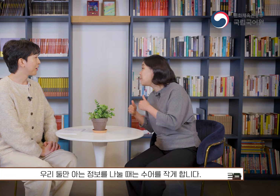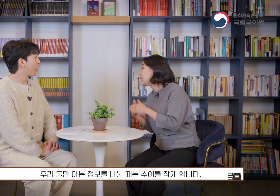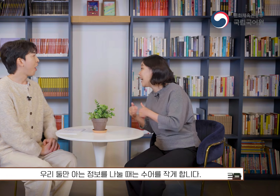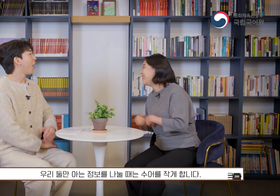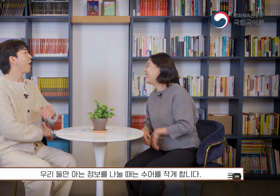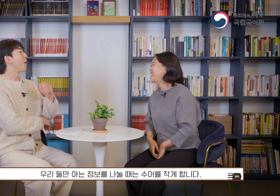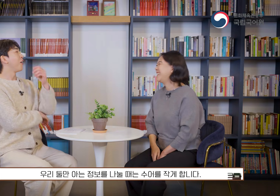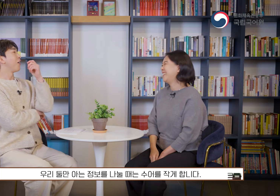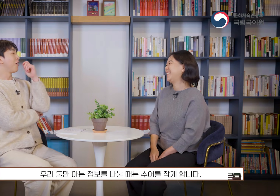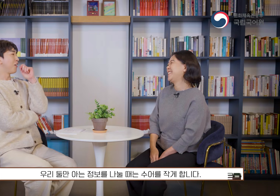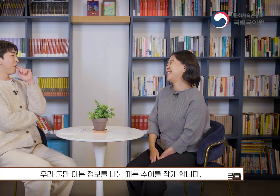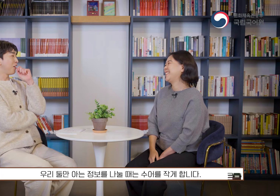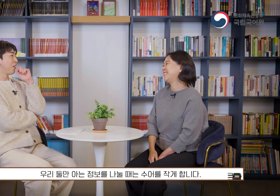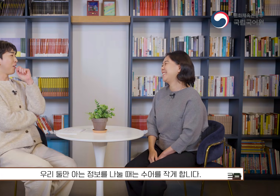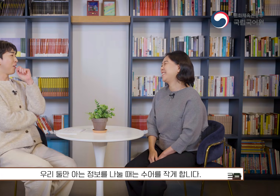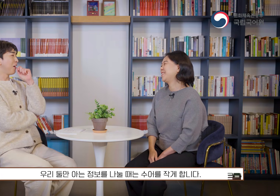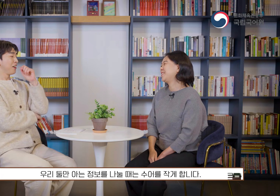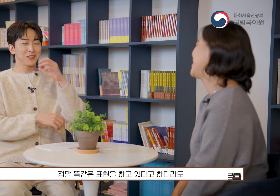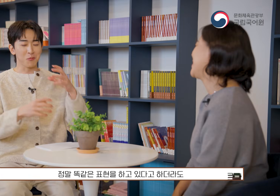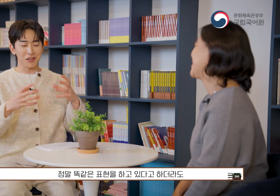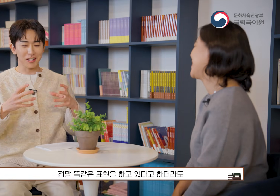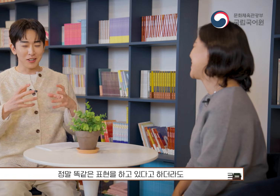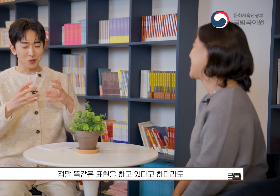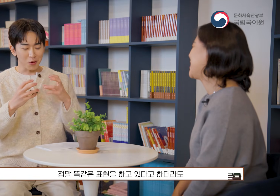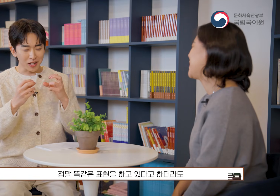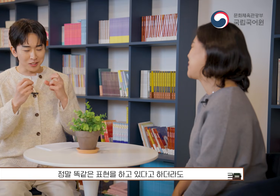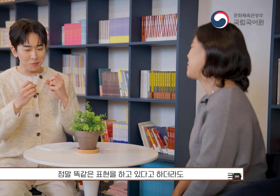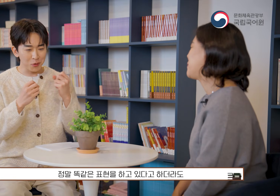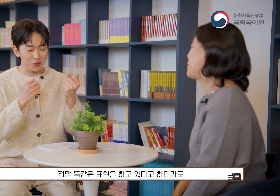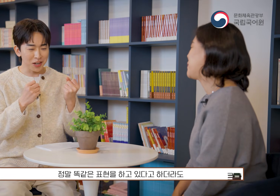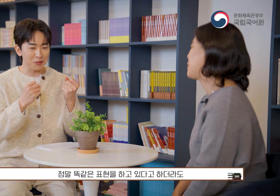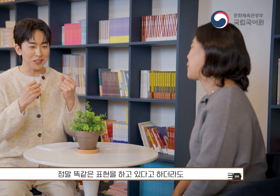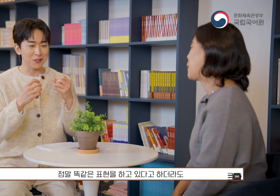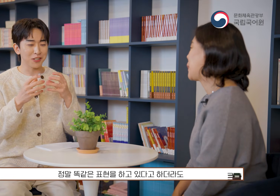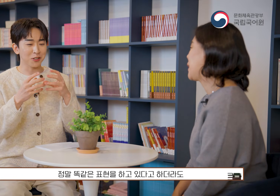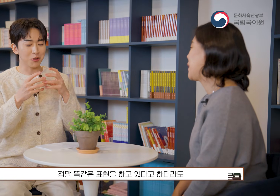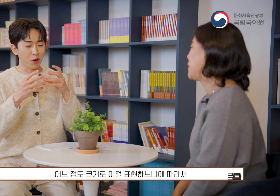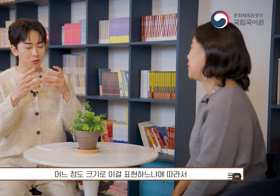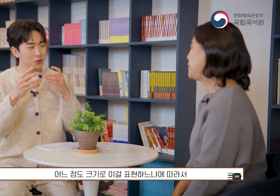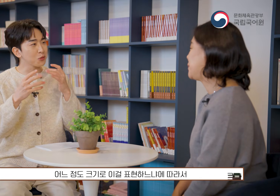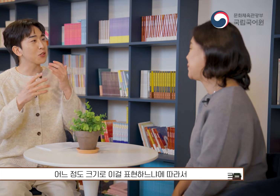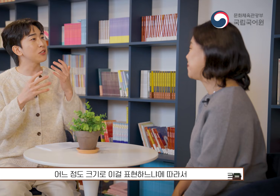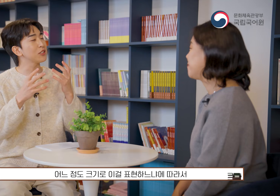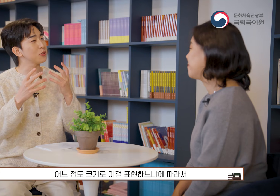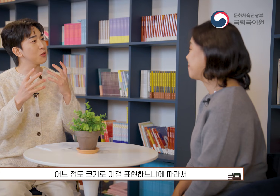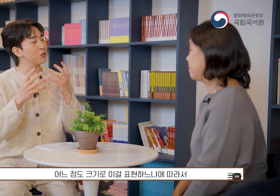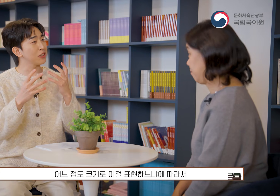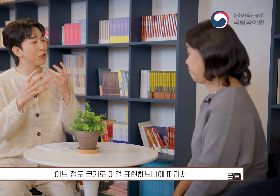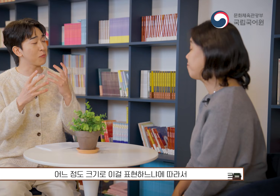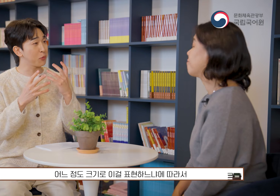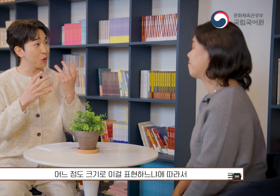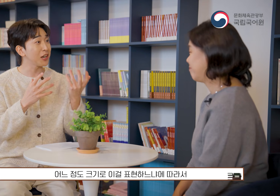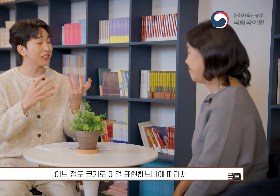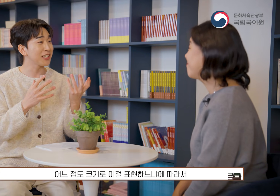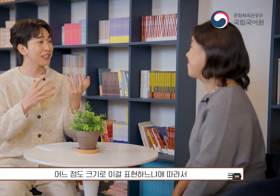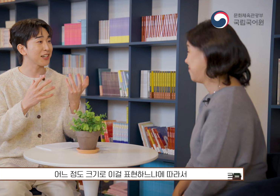합니다. 이게 정말 그러니까 똑같은 표현을 하고 있다고 하더라도 어느 정도 크기로 이걸 표현하느냐에